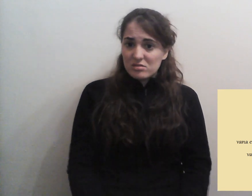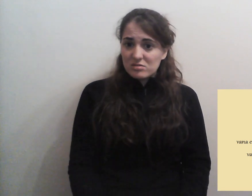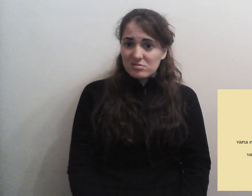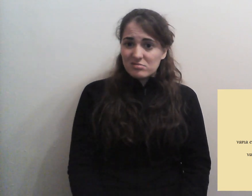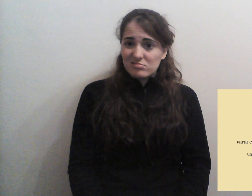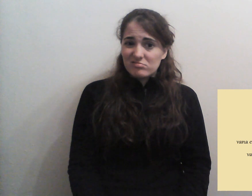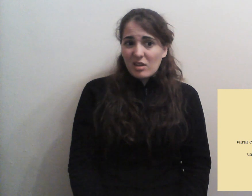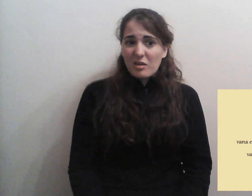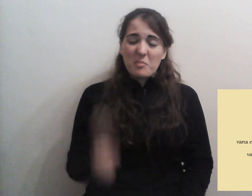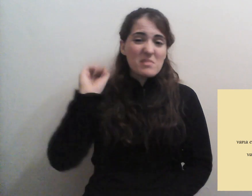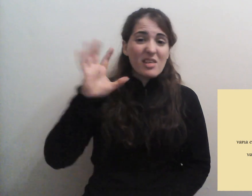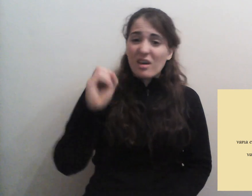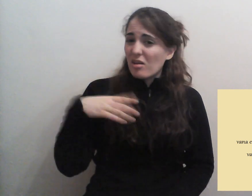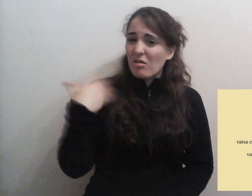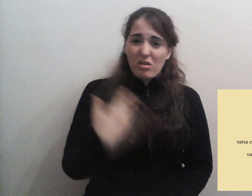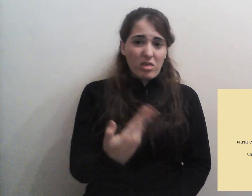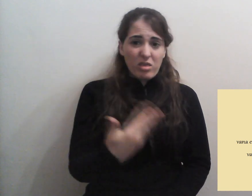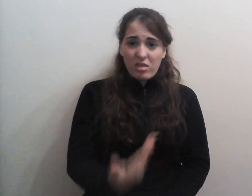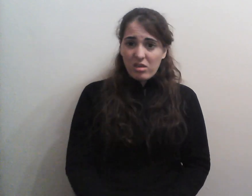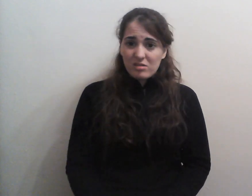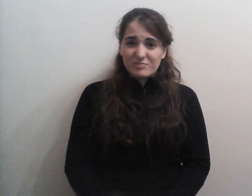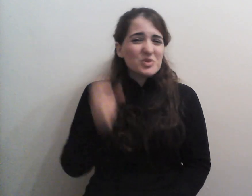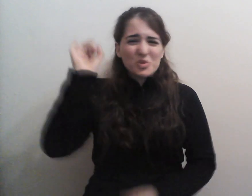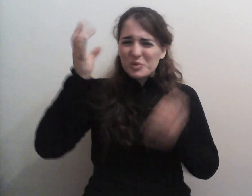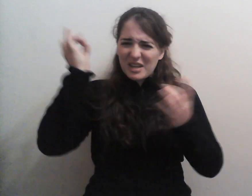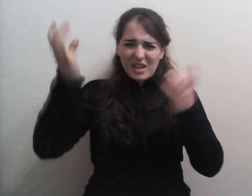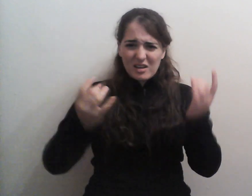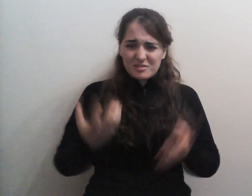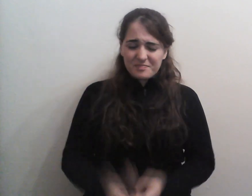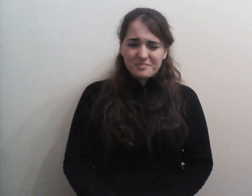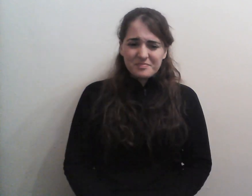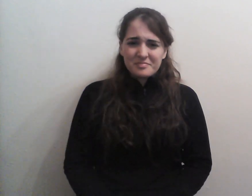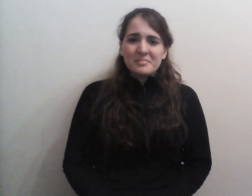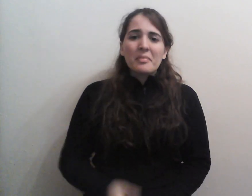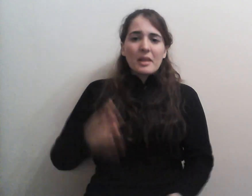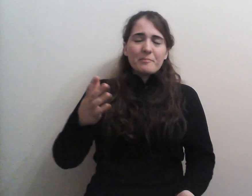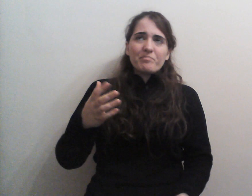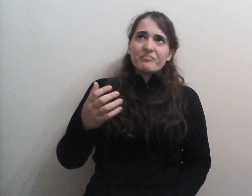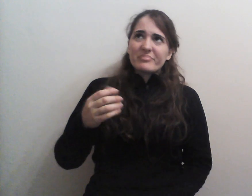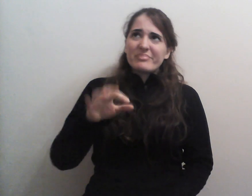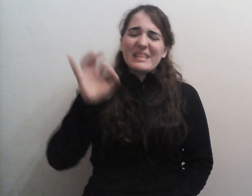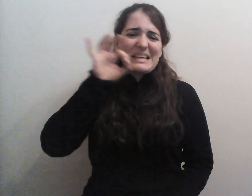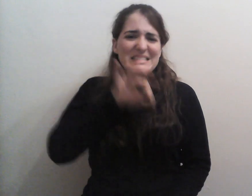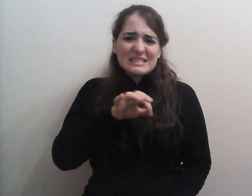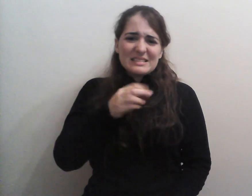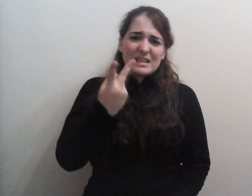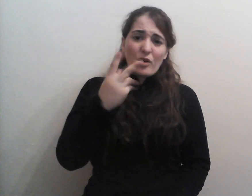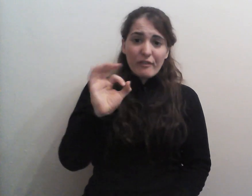nuestra predicación. Había algunos teólogos en el siglo XX, a lo mejor más conocido aquí en Europa, si de Rudolf Bultmann.